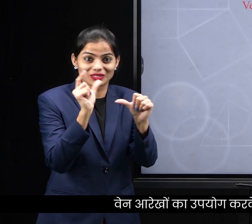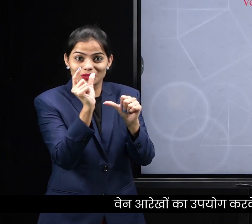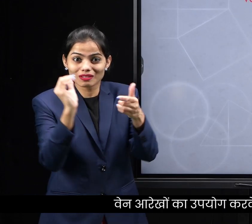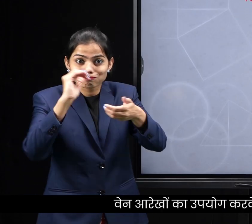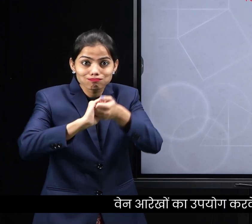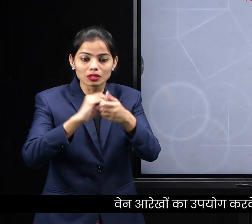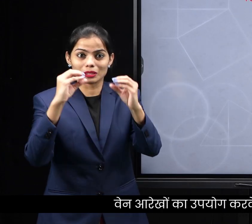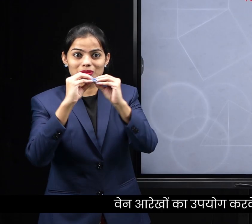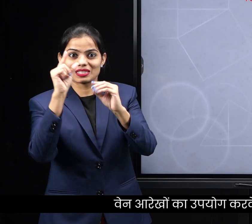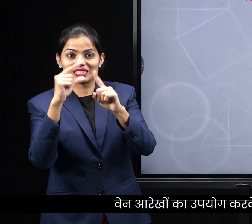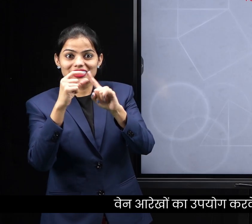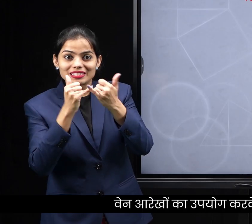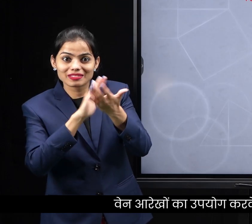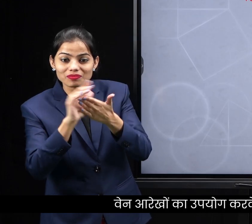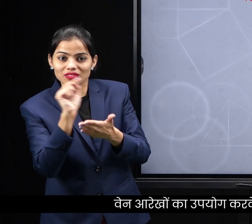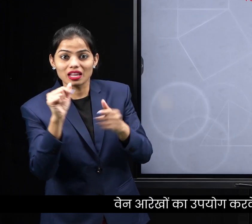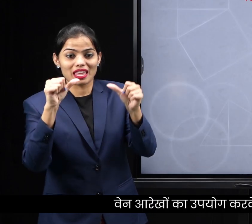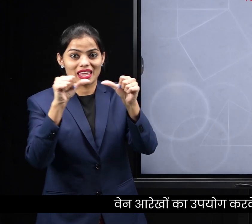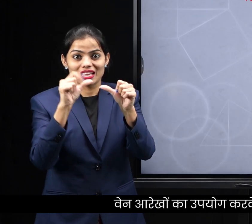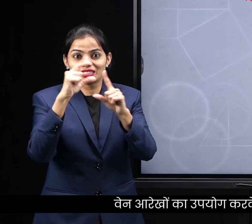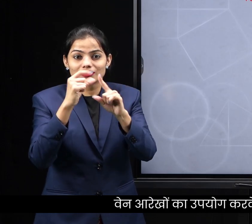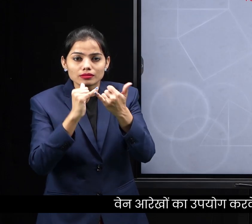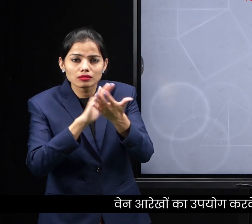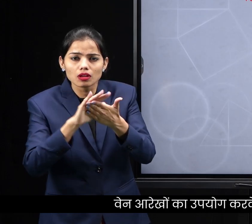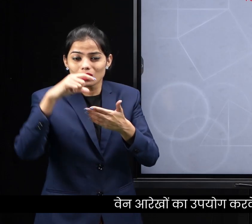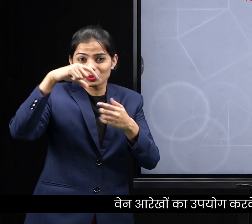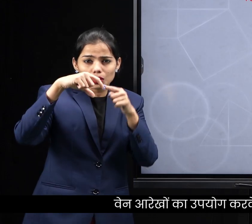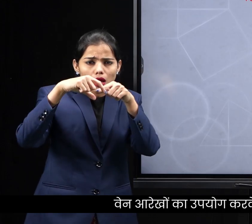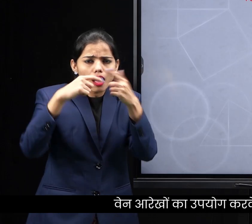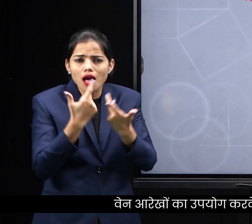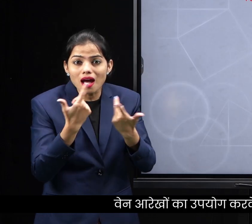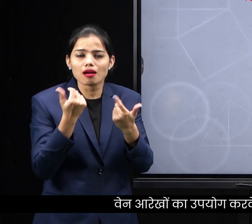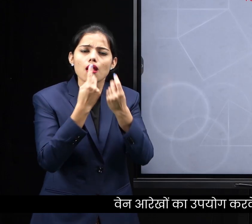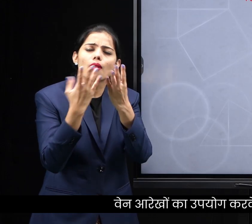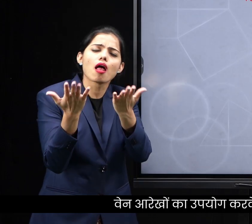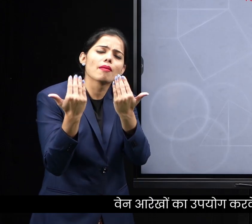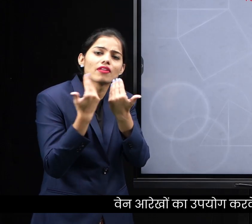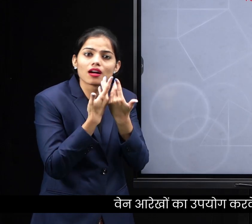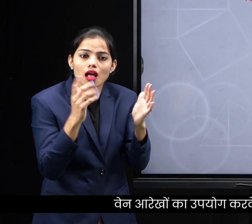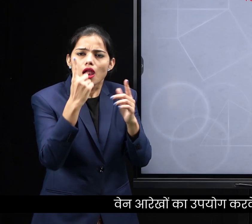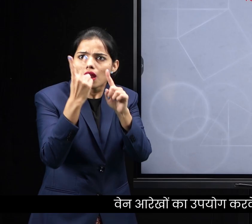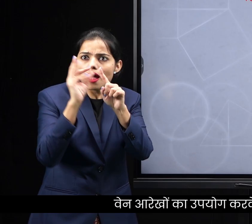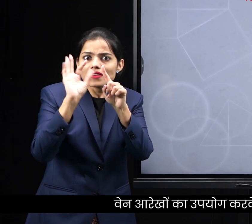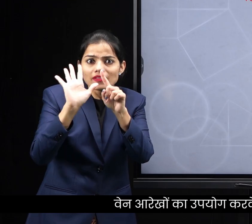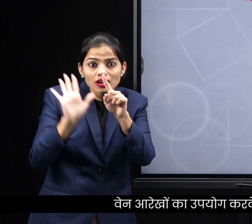वेन आरेखों का उपयोग करके A यूनियन B इज इक्वल्स टू A इंटरसेक्शन B सत्यापित करें।